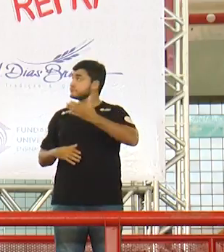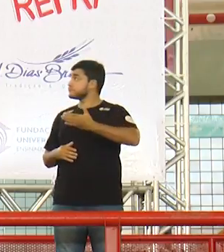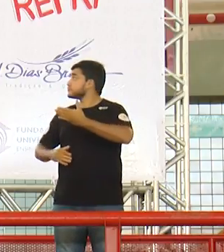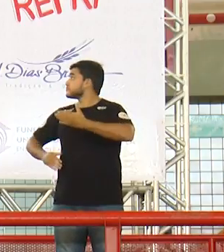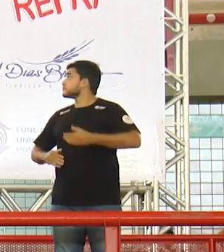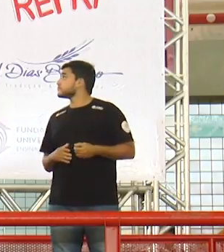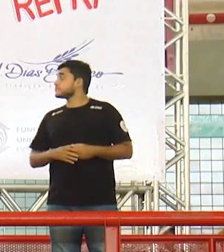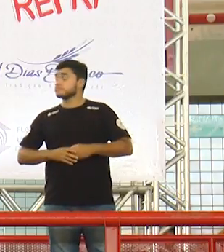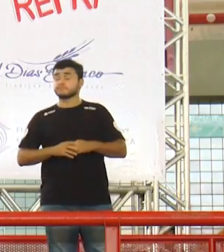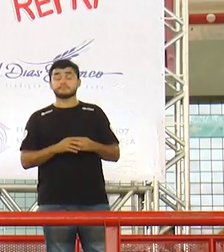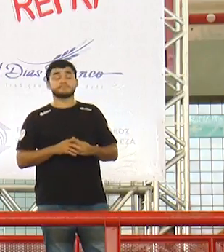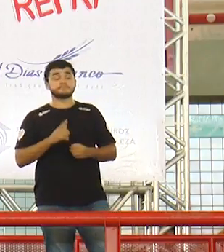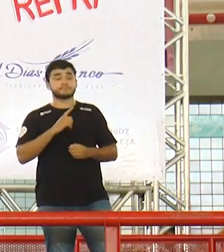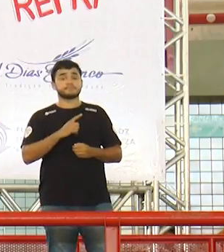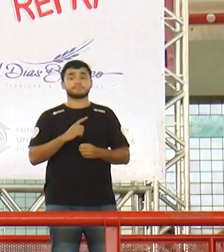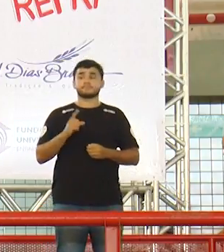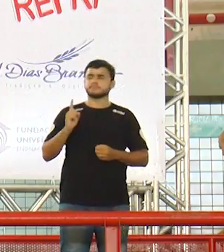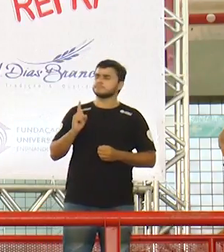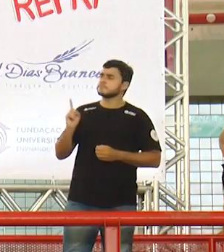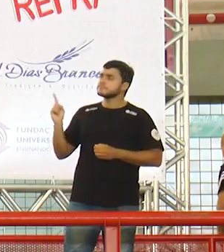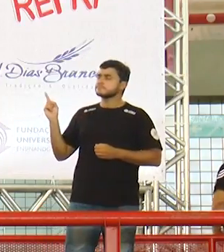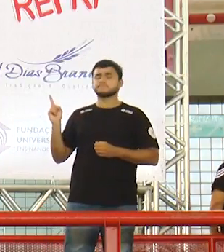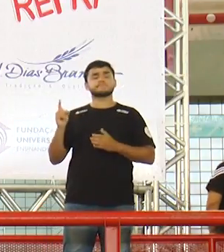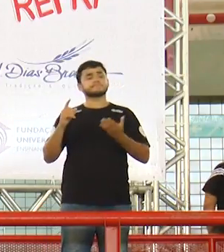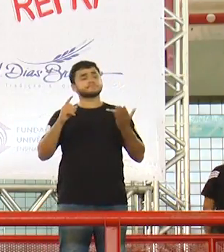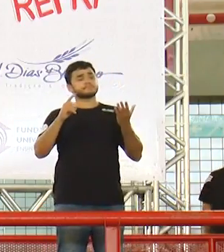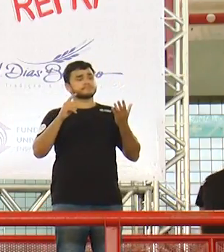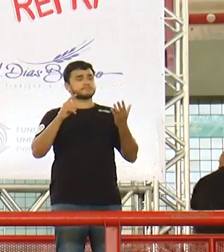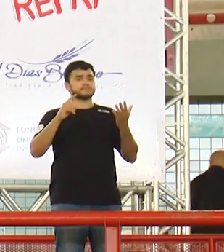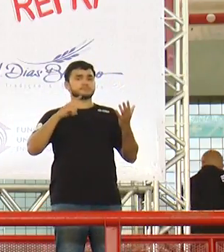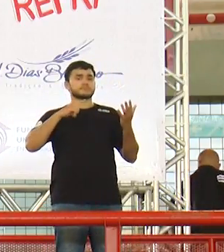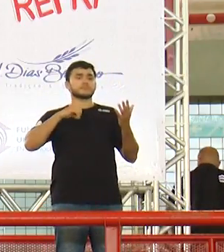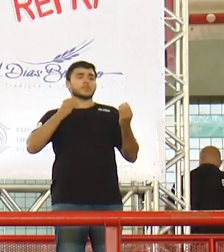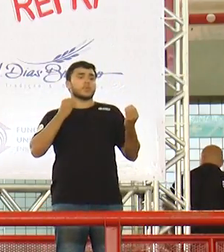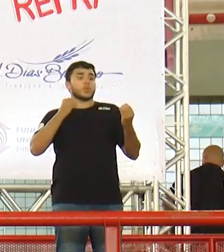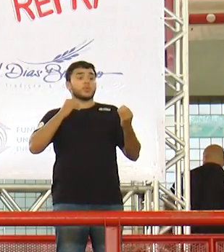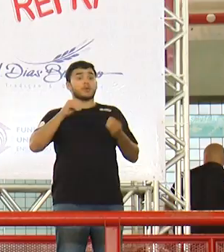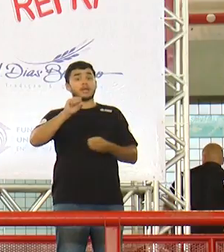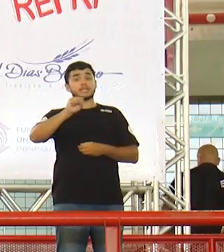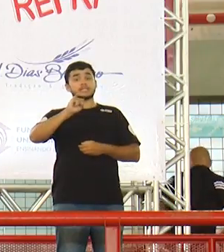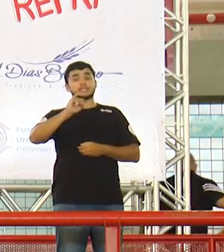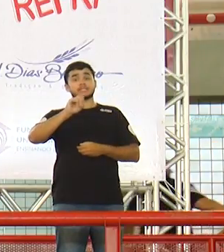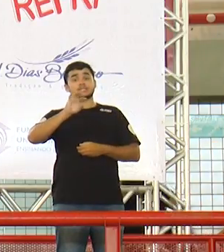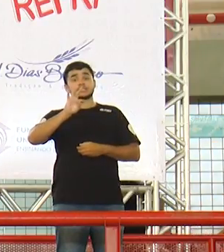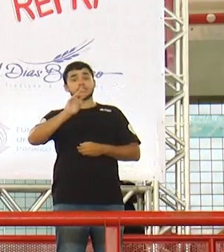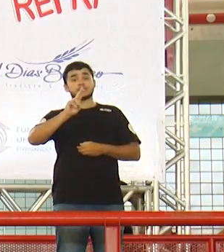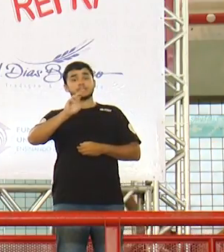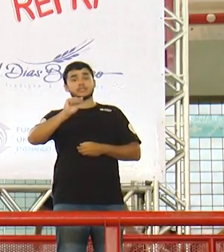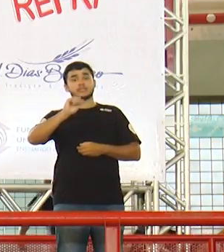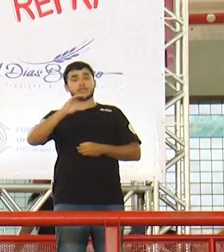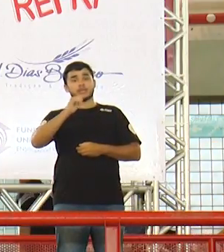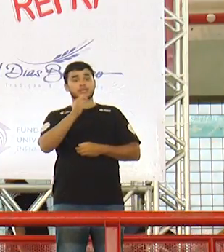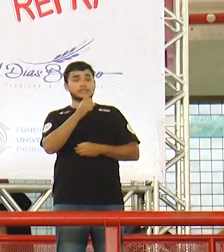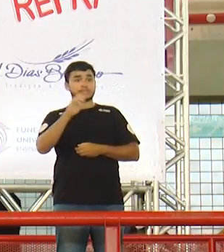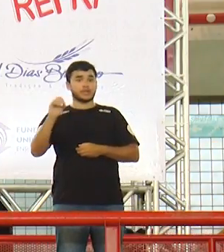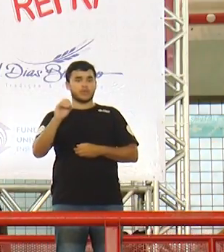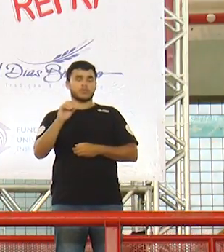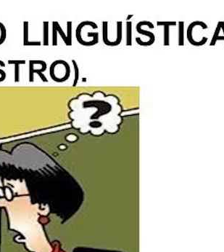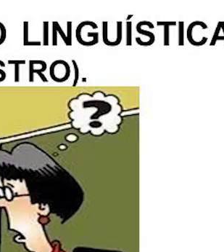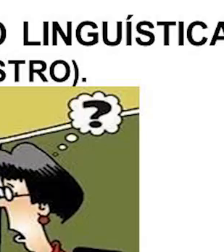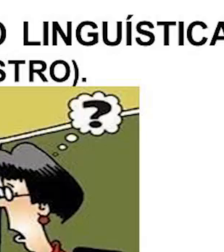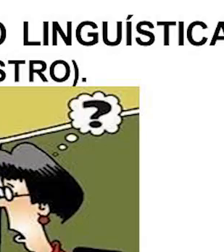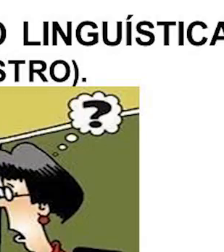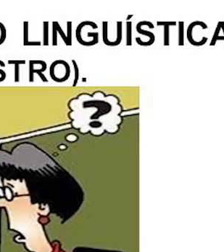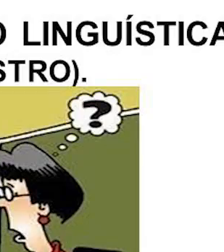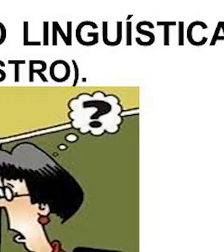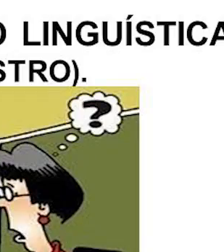uma outra variação. Essa aqui já é variação de situação, de comunicação, variação de registro.